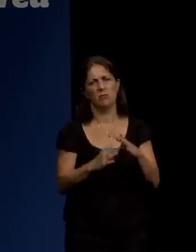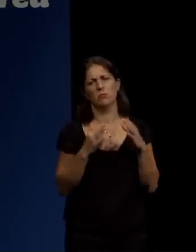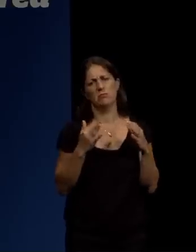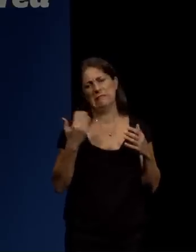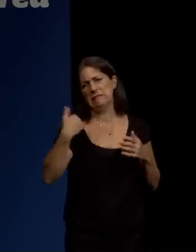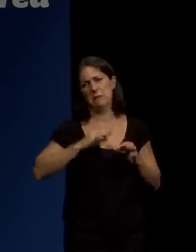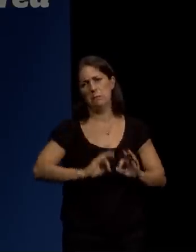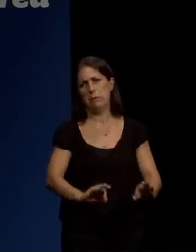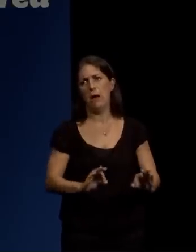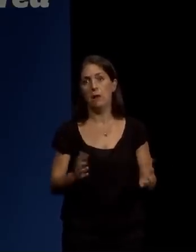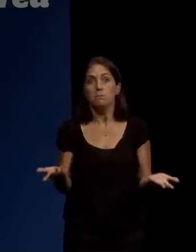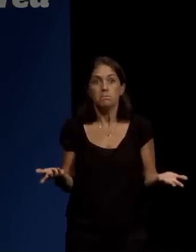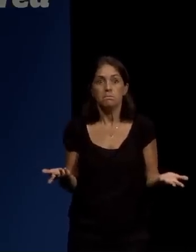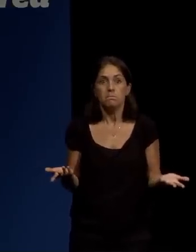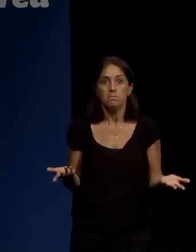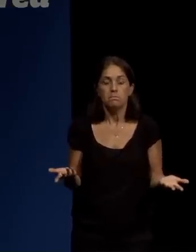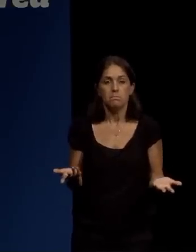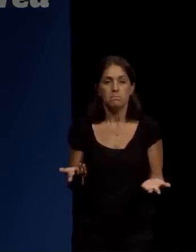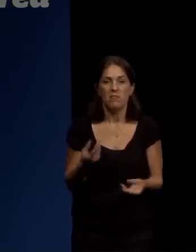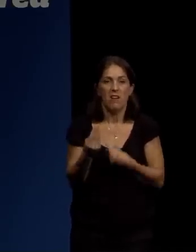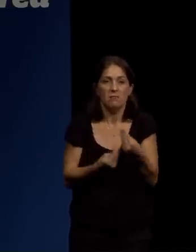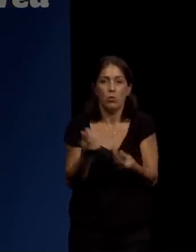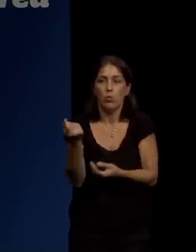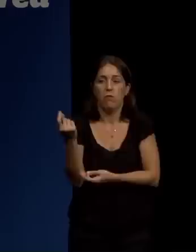de que vale protestar se despois non damos pan?